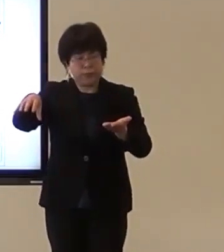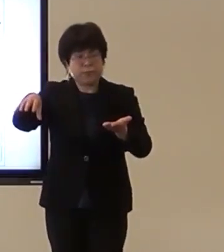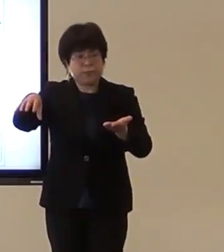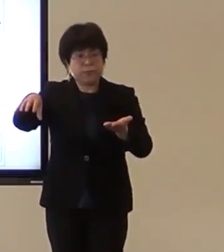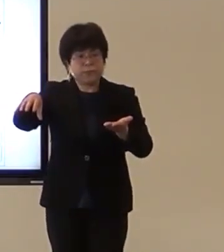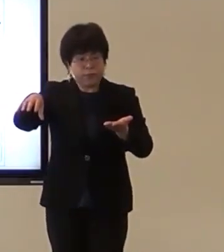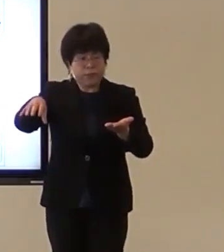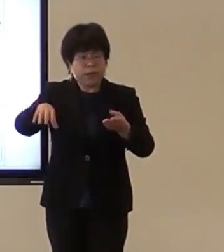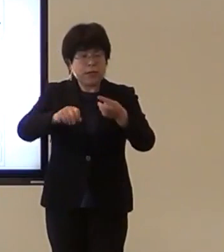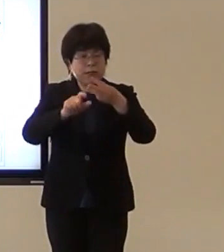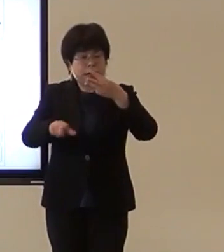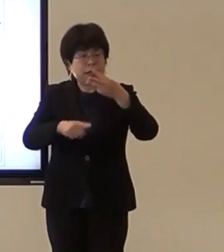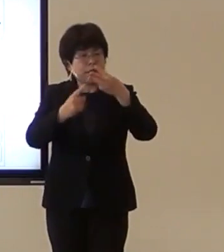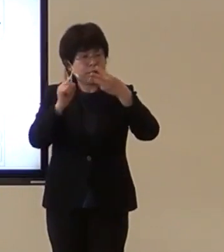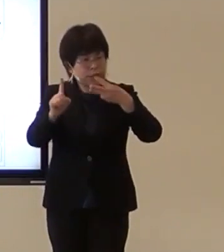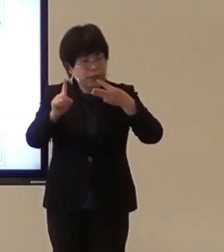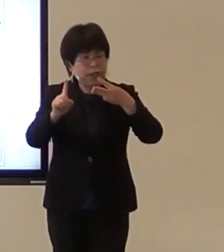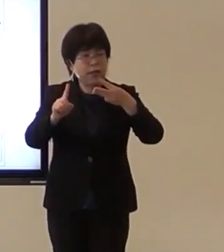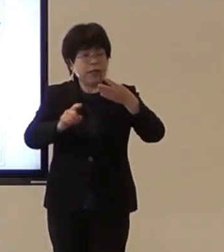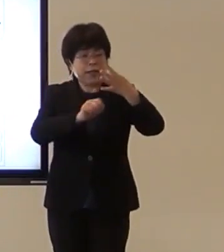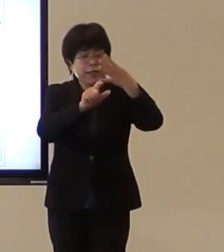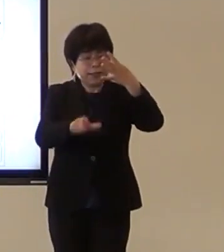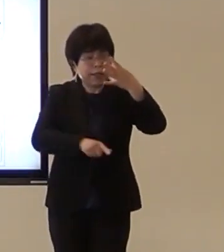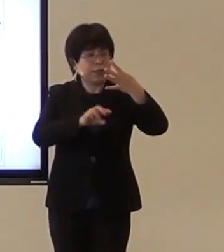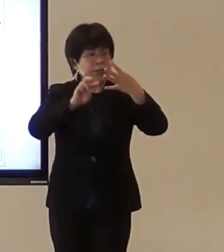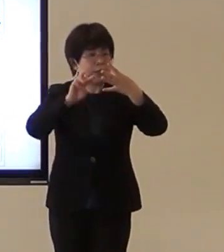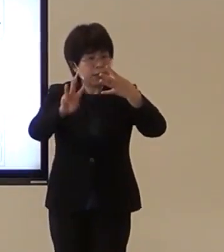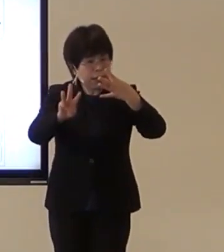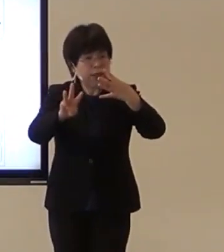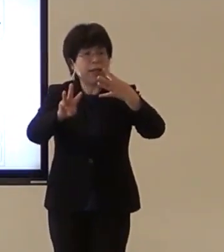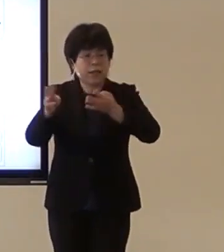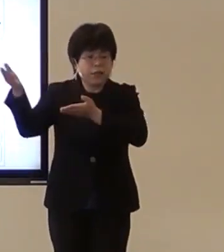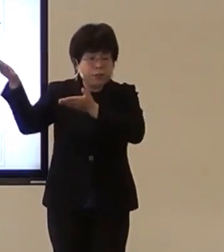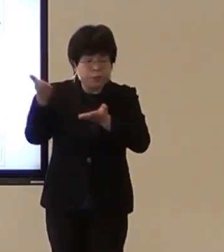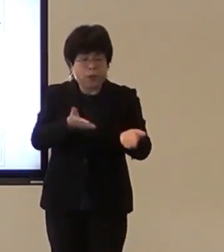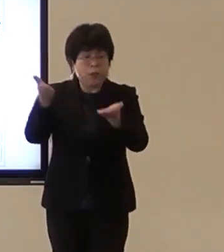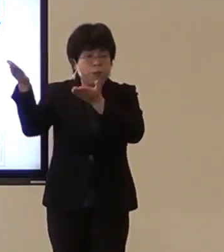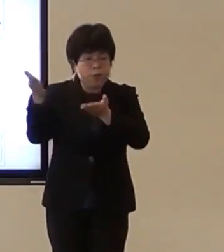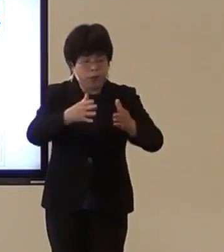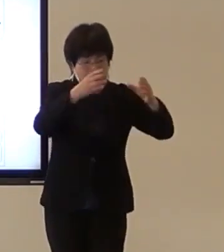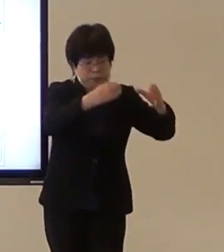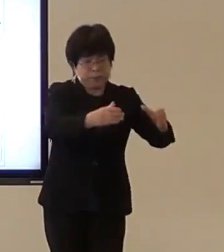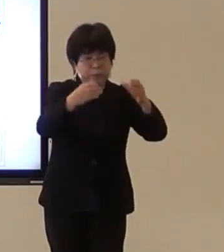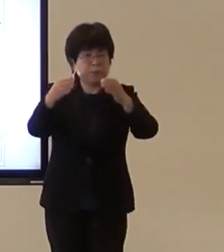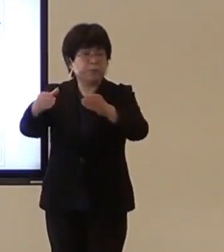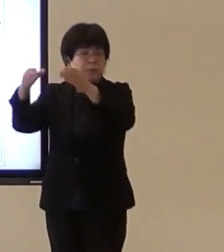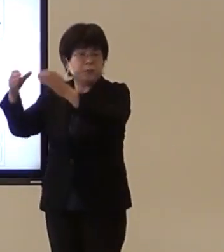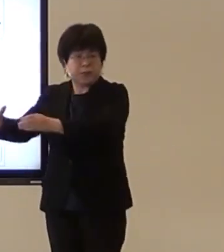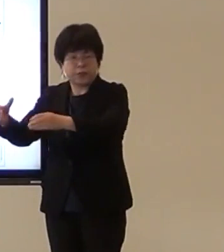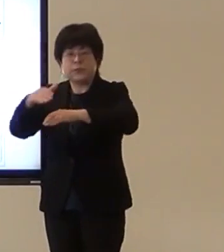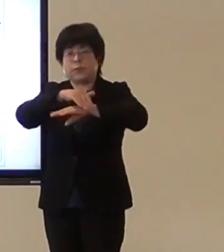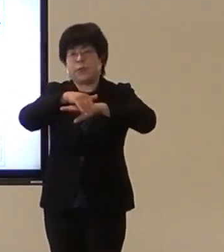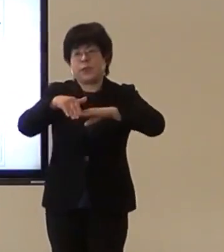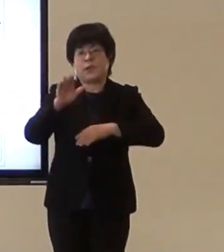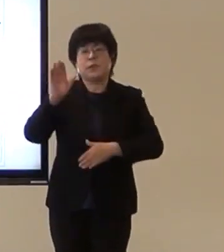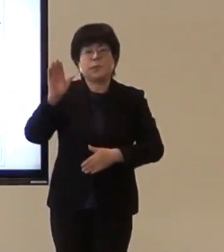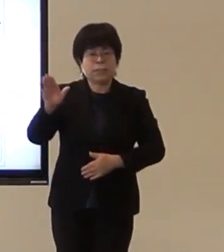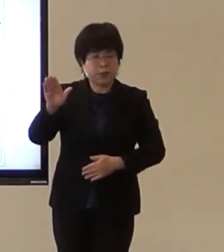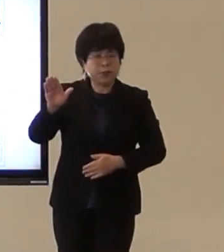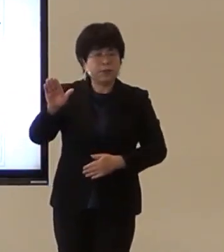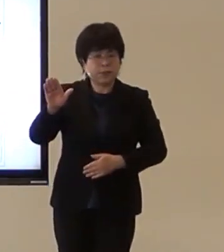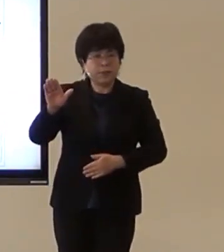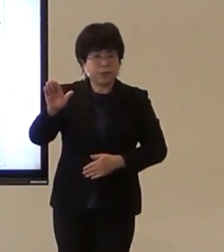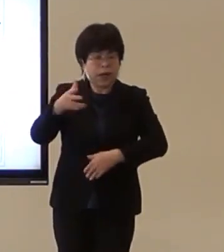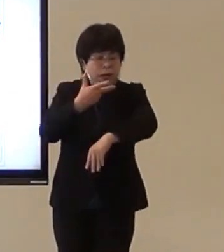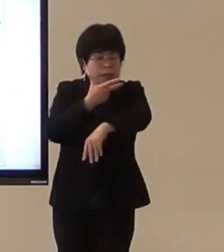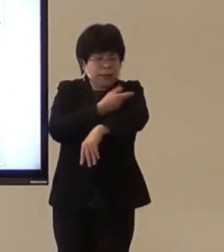月に1台、4月に3台と順次配置される予定となっておりますので、現在各接